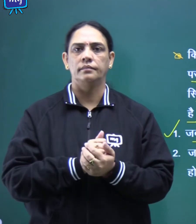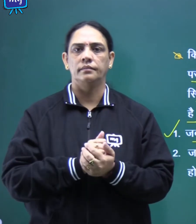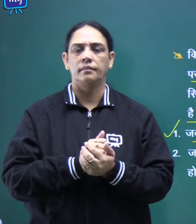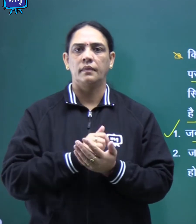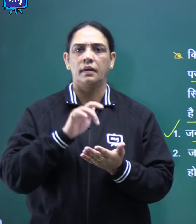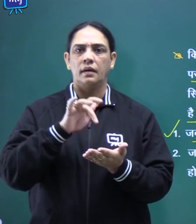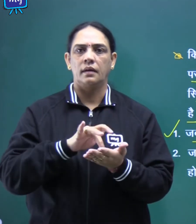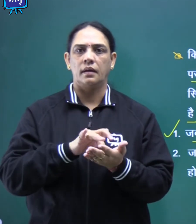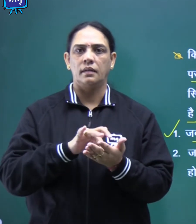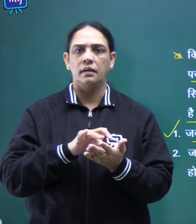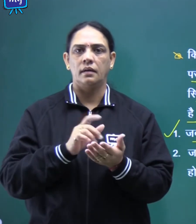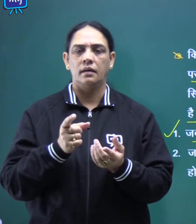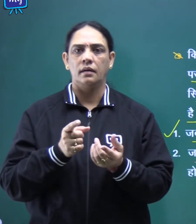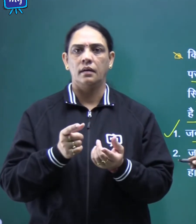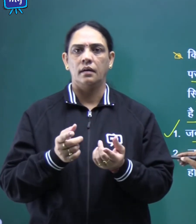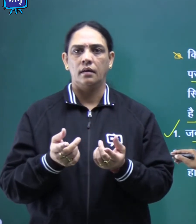केंद्र ज्ञात हो।